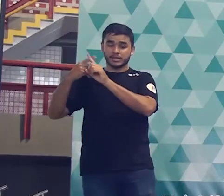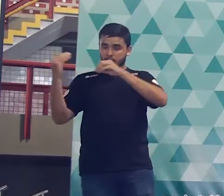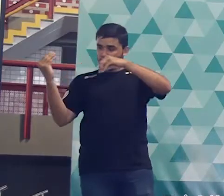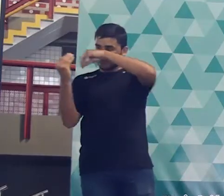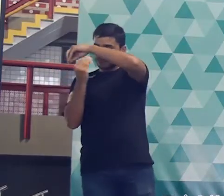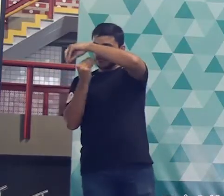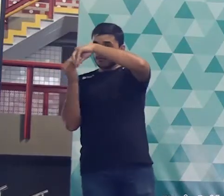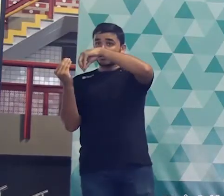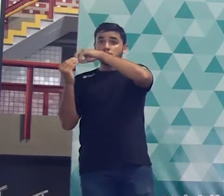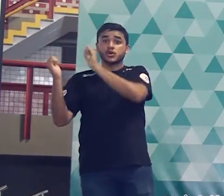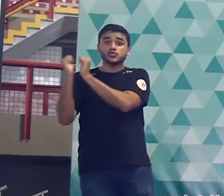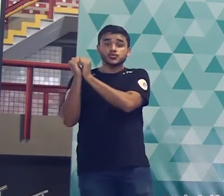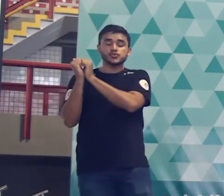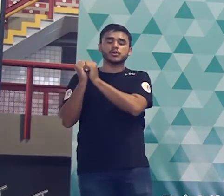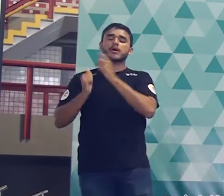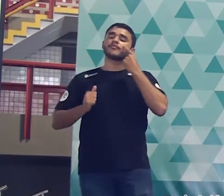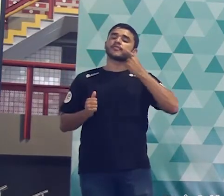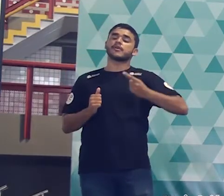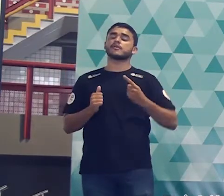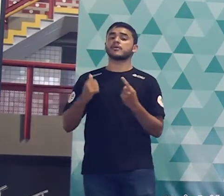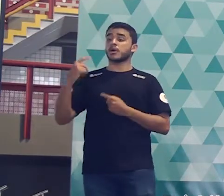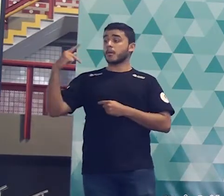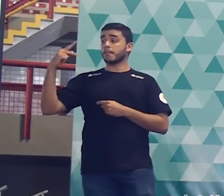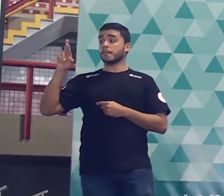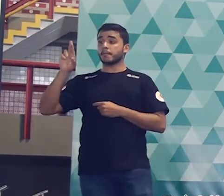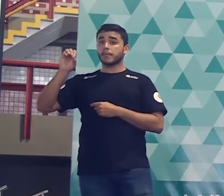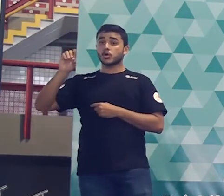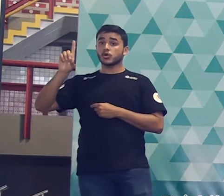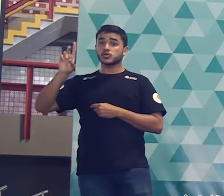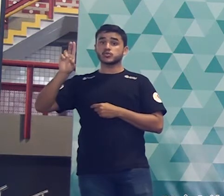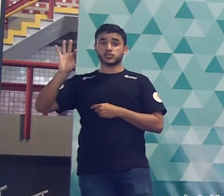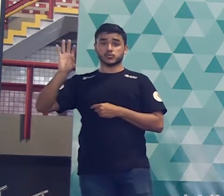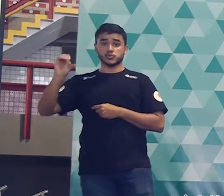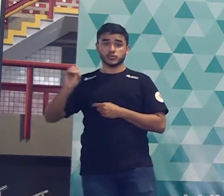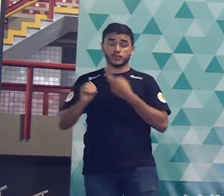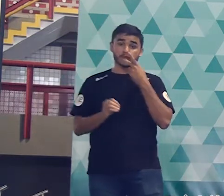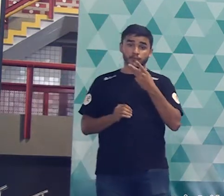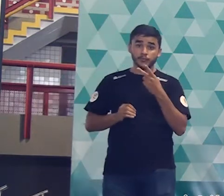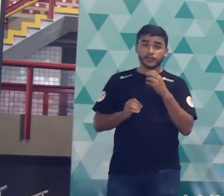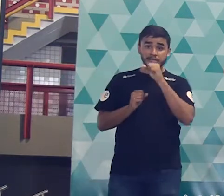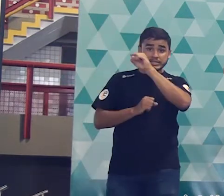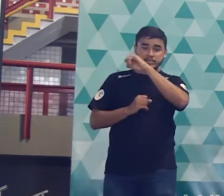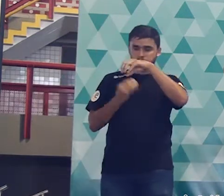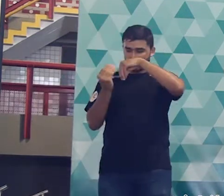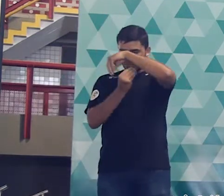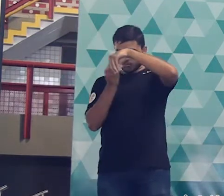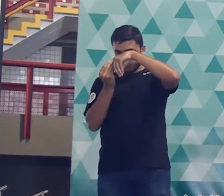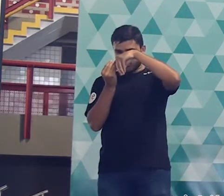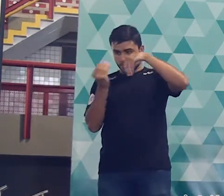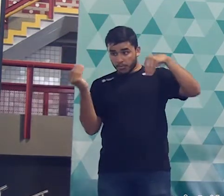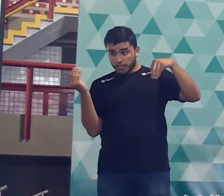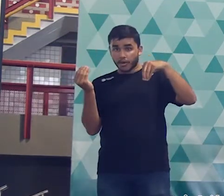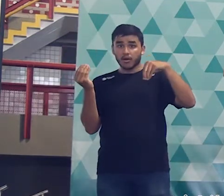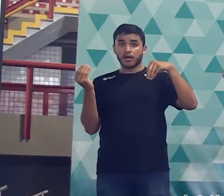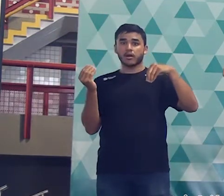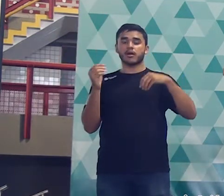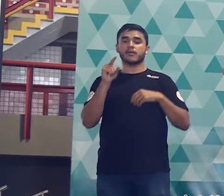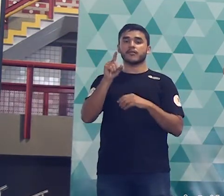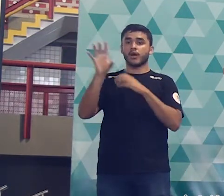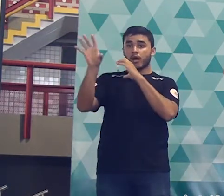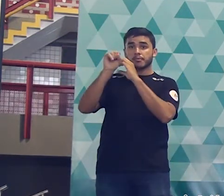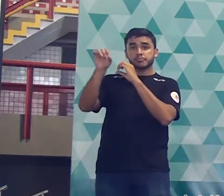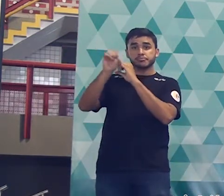dar uma dica para vocês. Toda vida que você quebra uma ligação, você absorve calor. Se você absorve